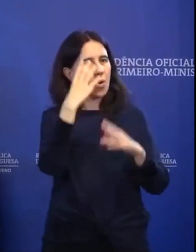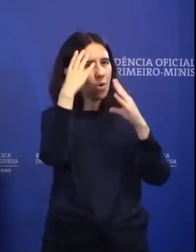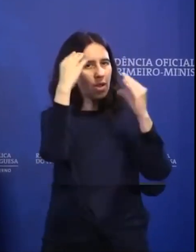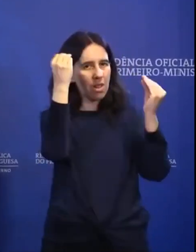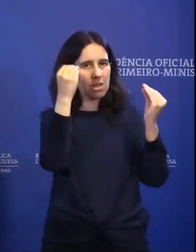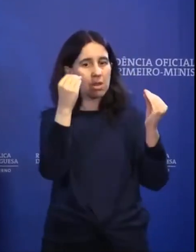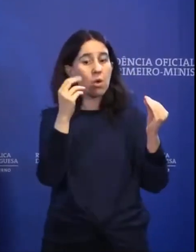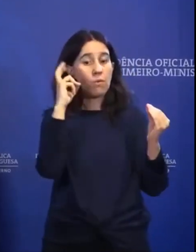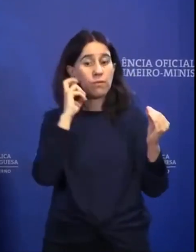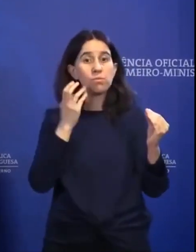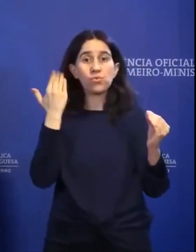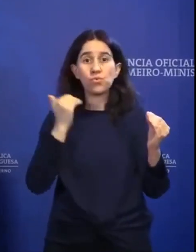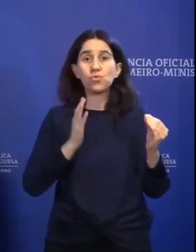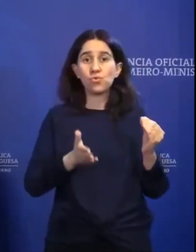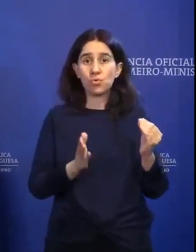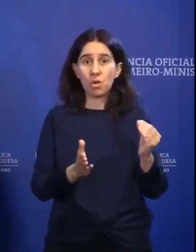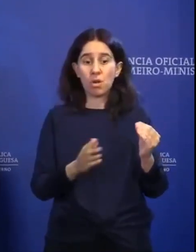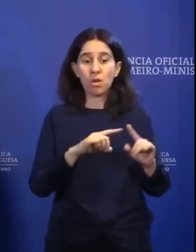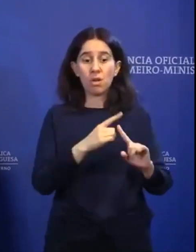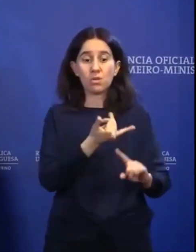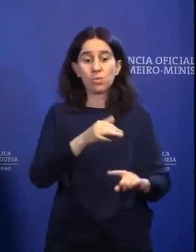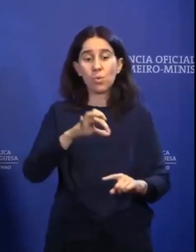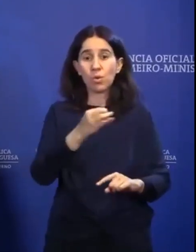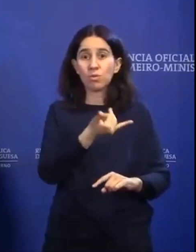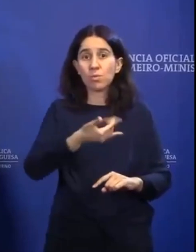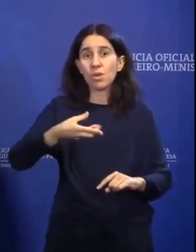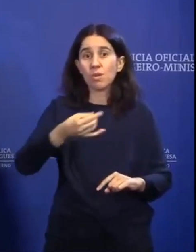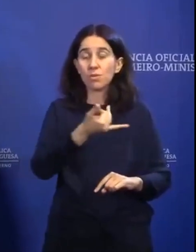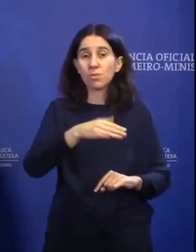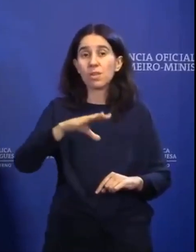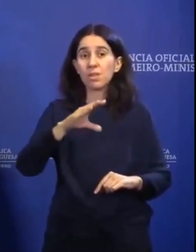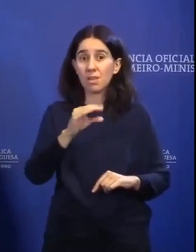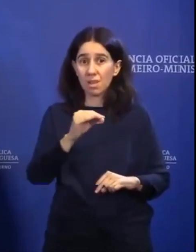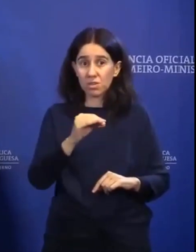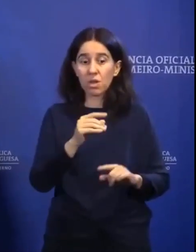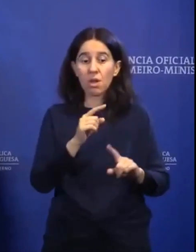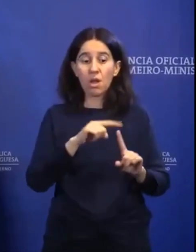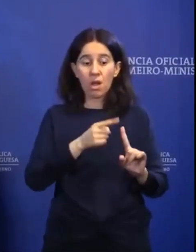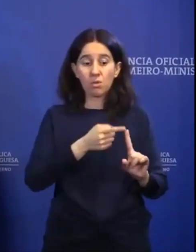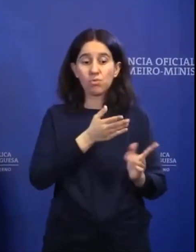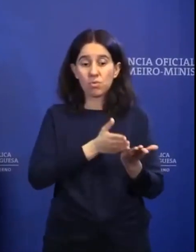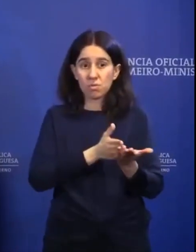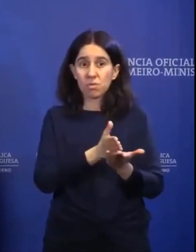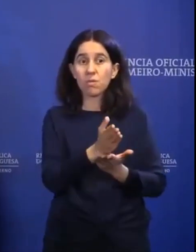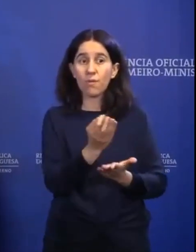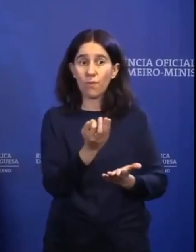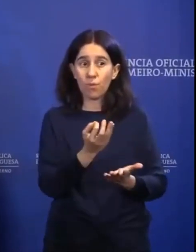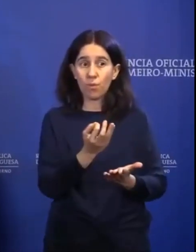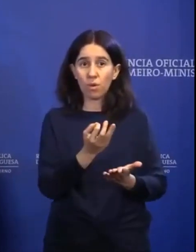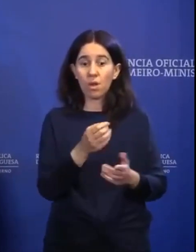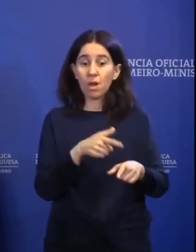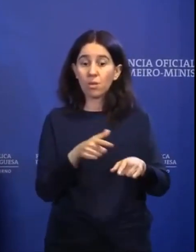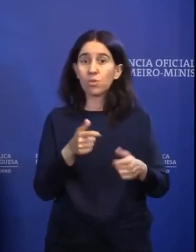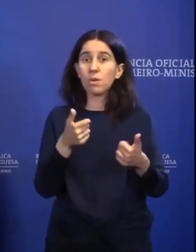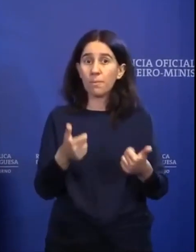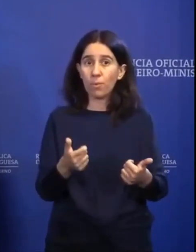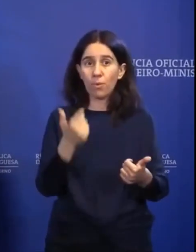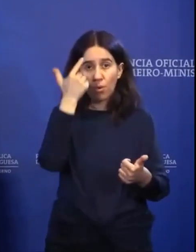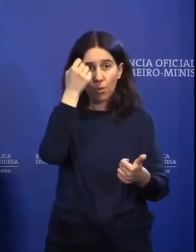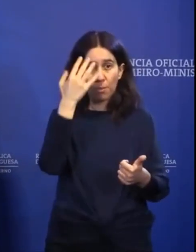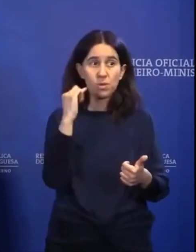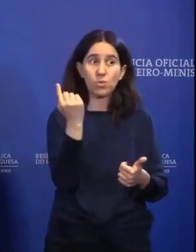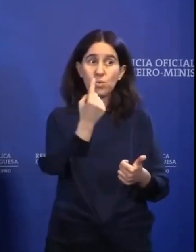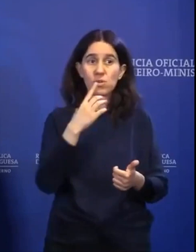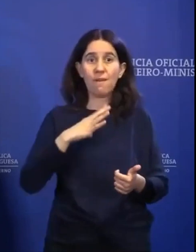com matheus que já ouvimos em 2008 2009 2010 e anos consecutivos ea boa altura de